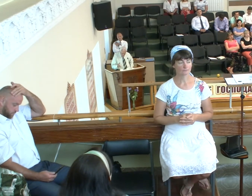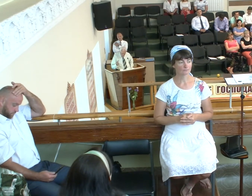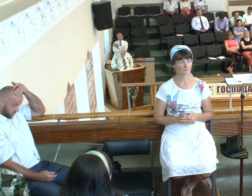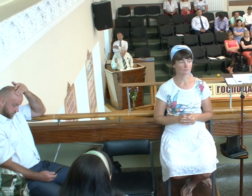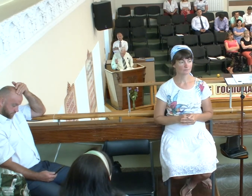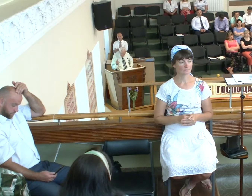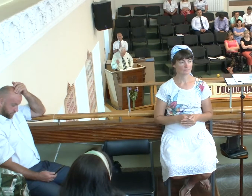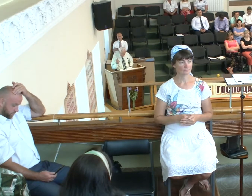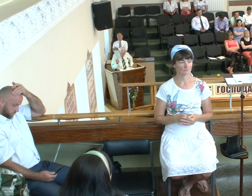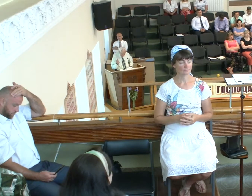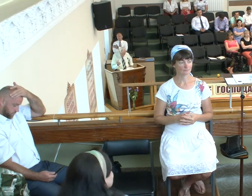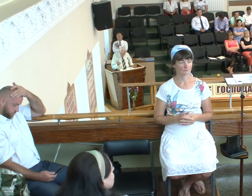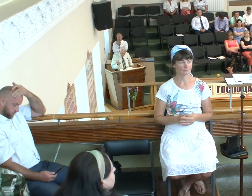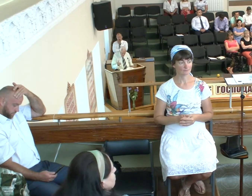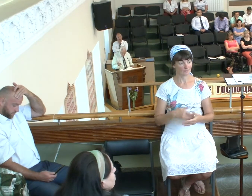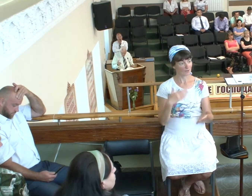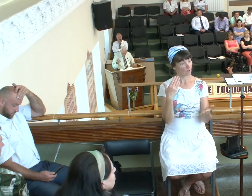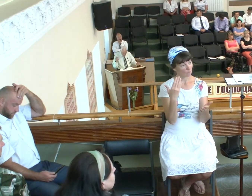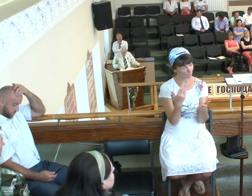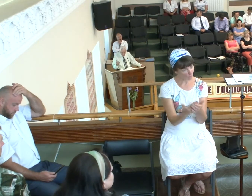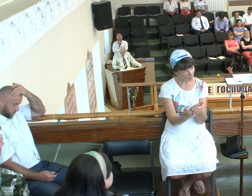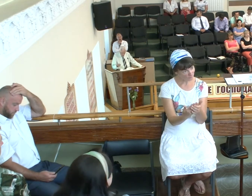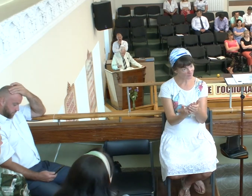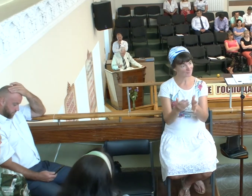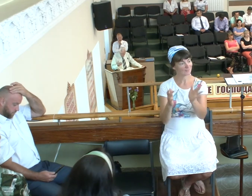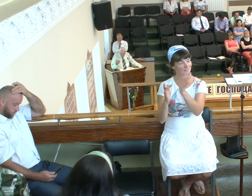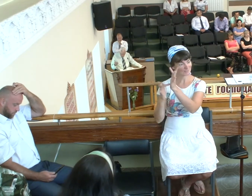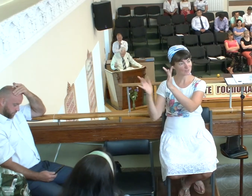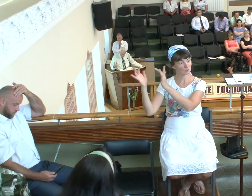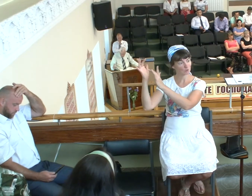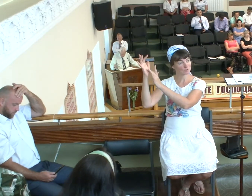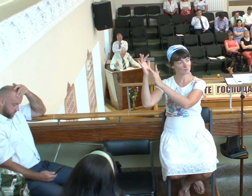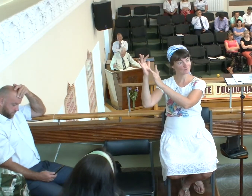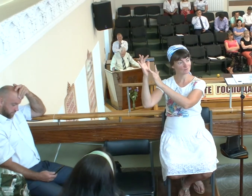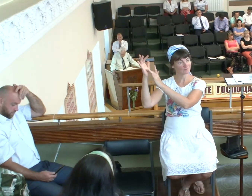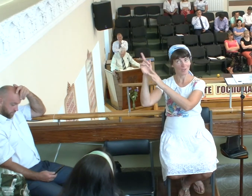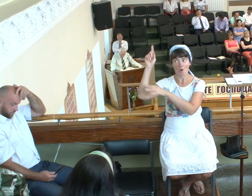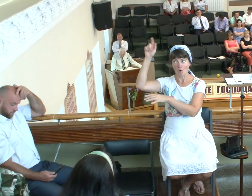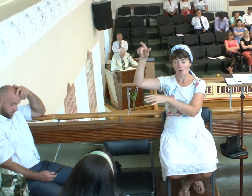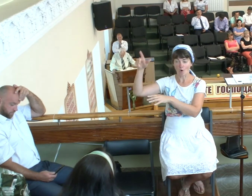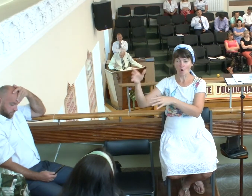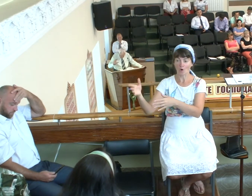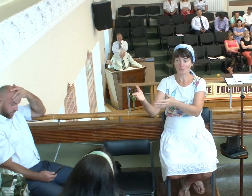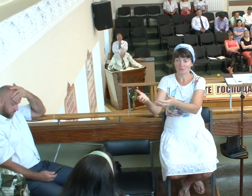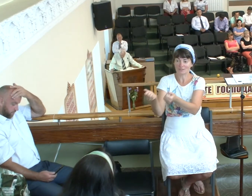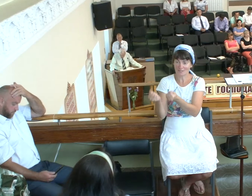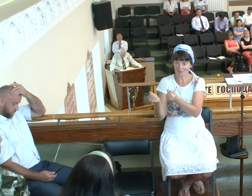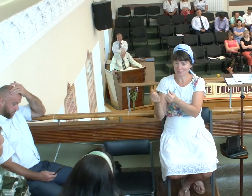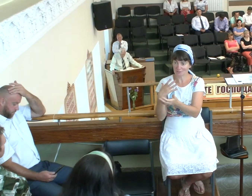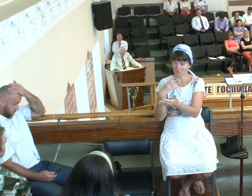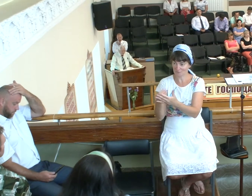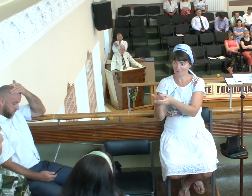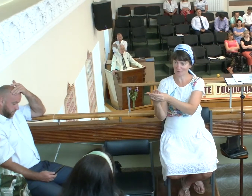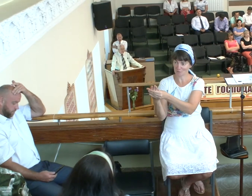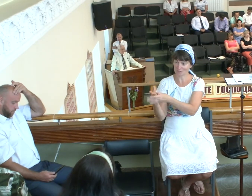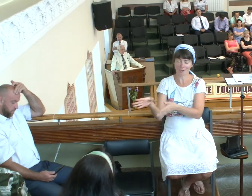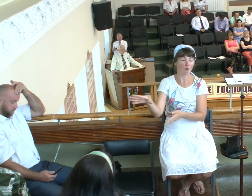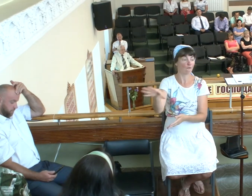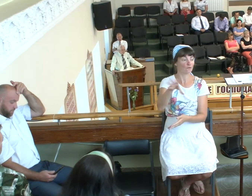он, что он держит все в своих руках, его красоту описывает в конце, в середине этой, ближе к концу этой